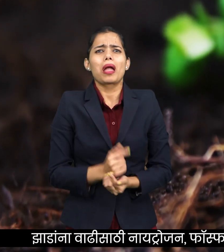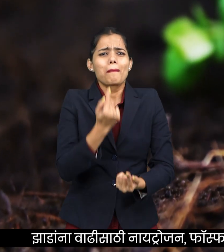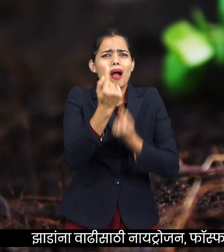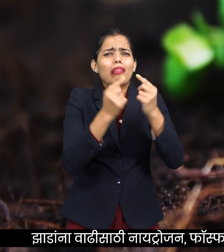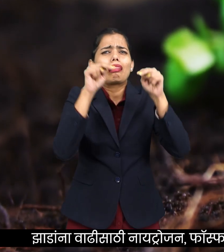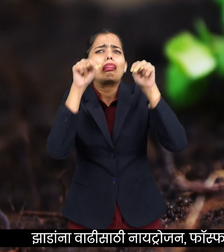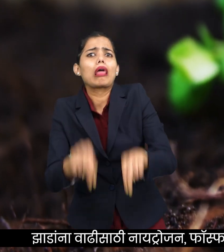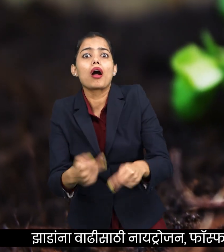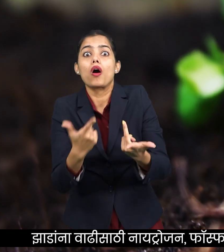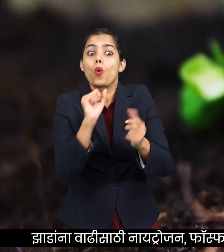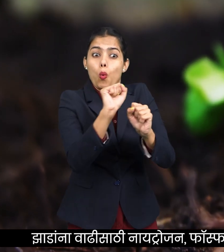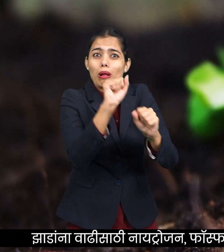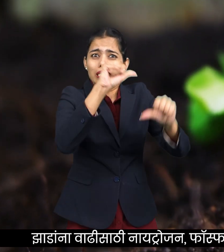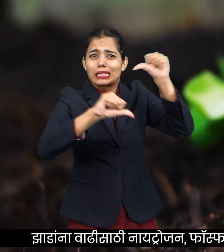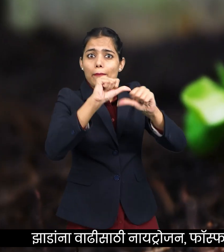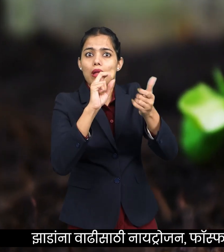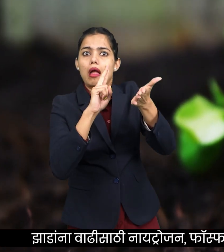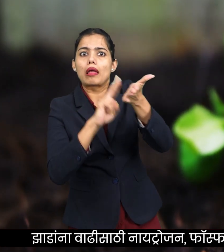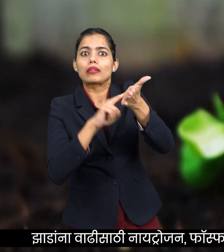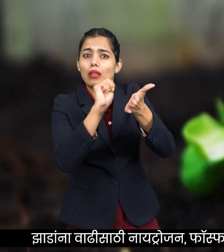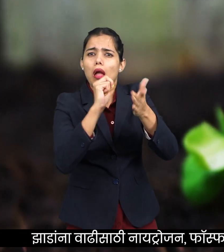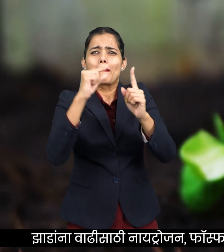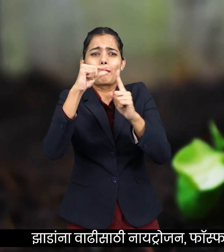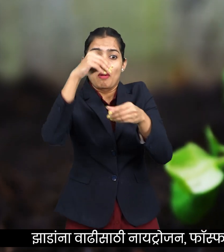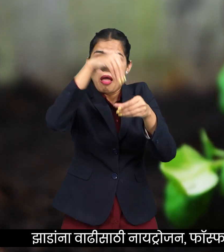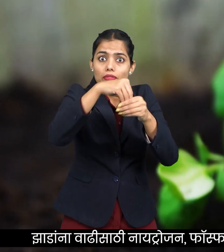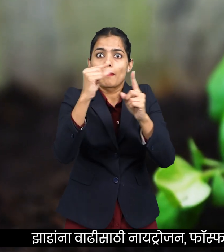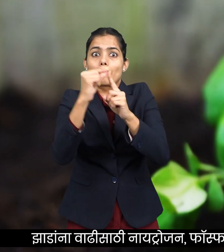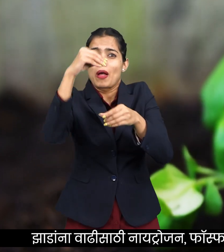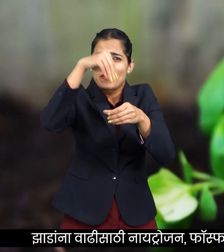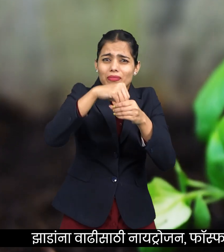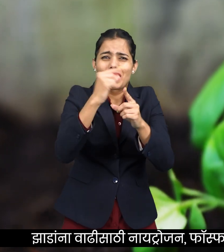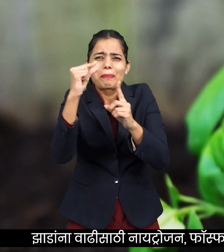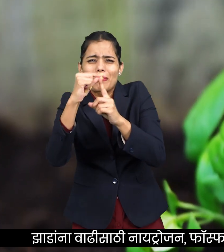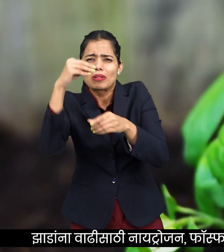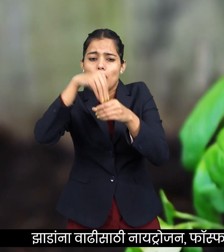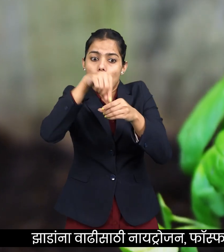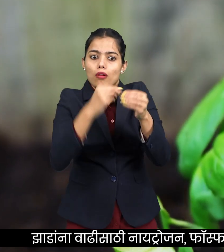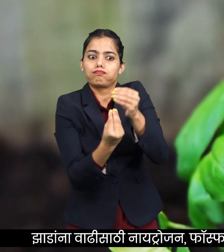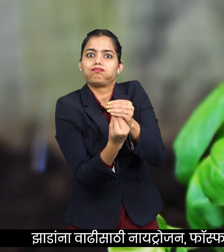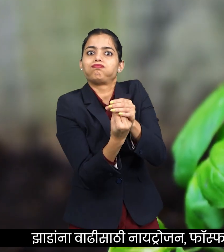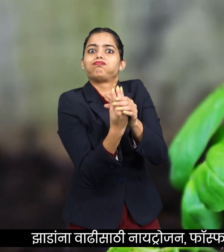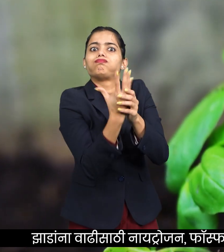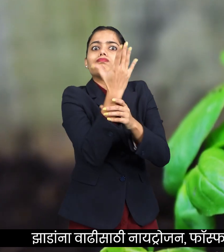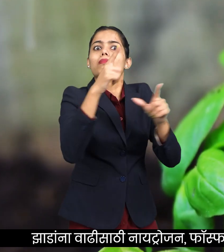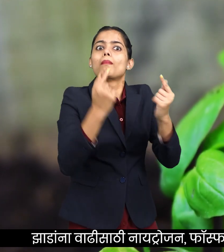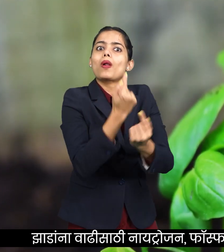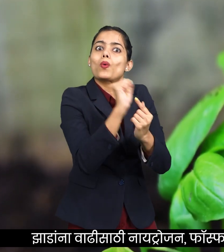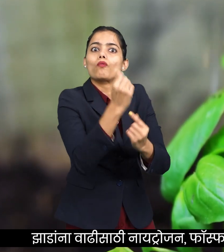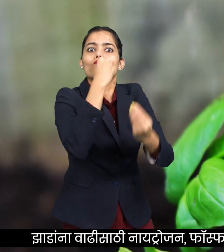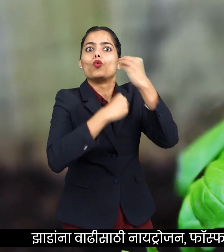झाडांना वाढीसाठी नायट्रोजन, फॉस्फरस आणि पोटॅशियमचा आवश्यकता असते.